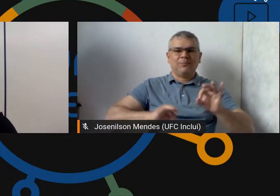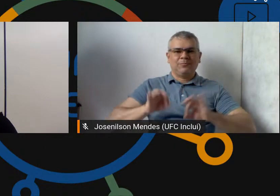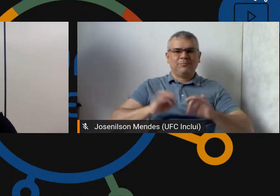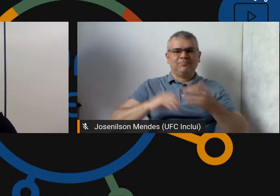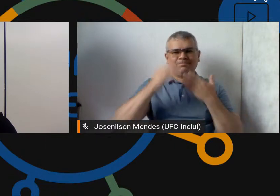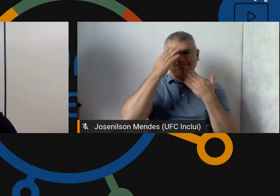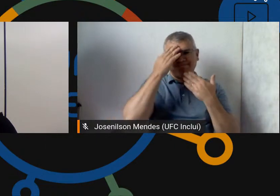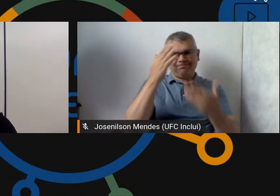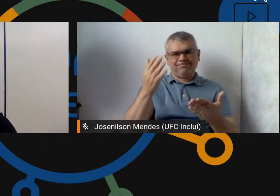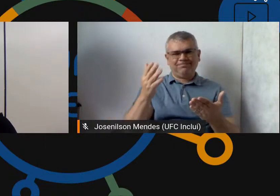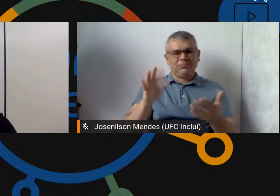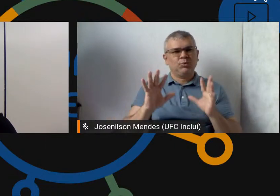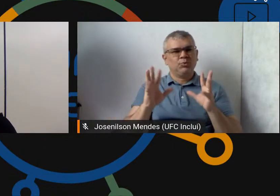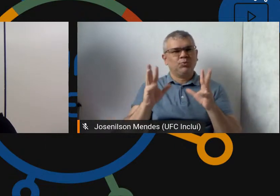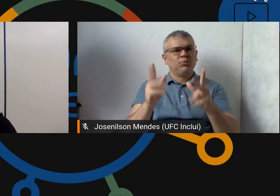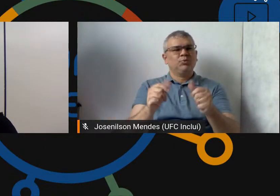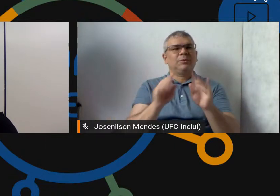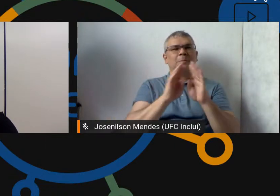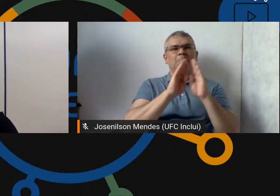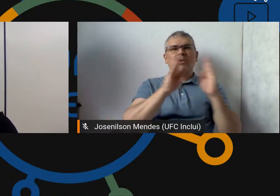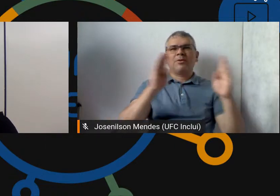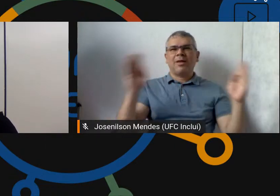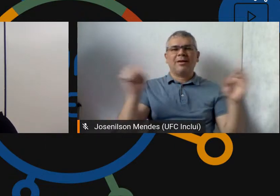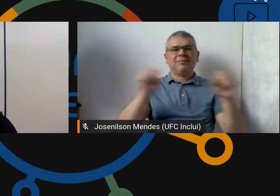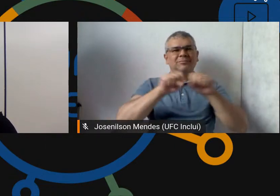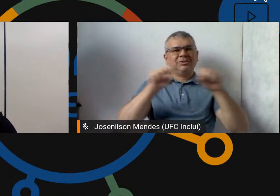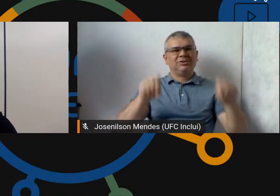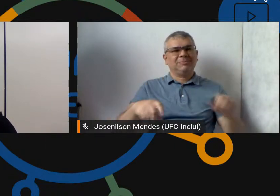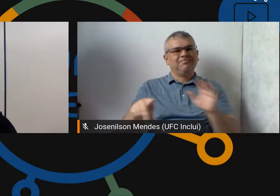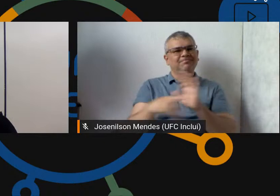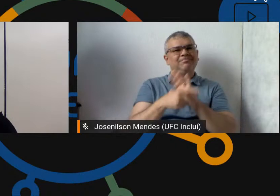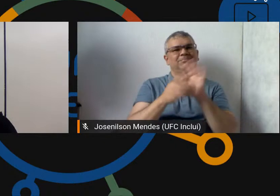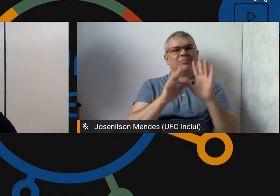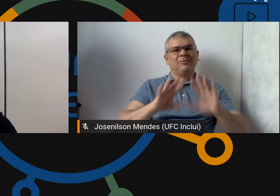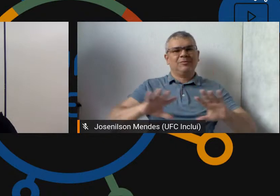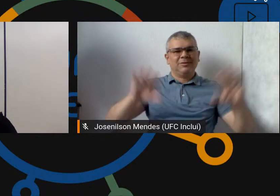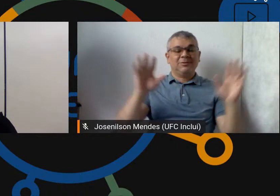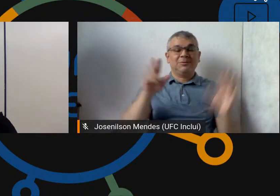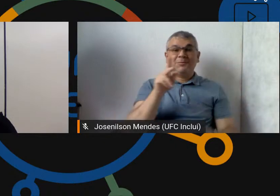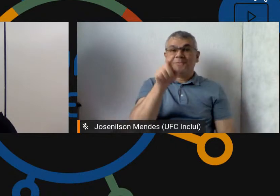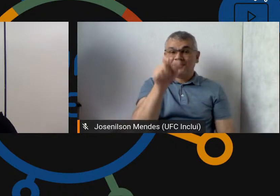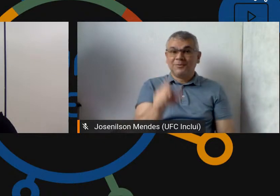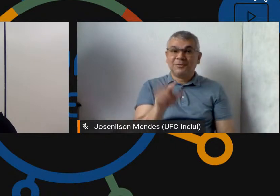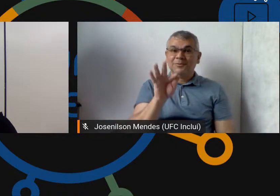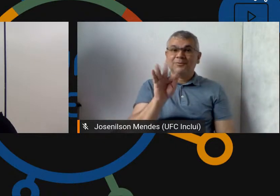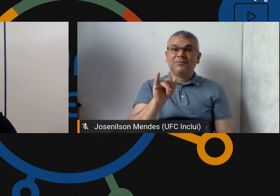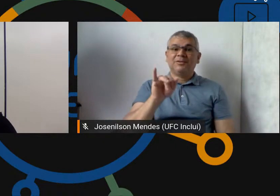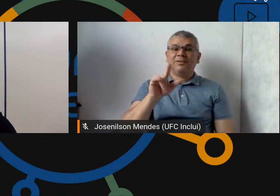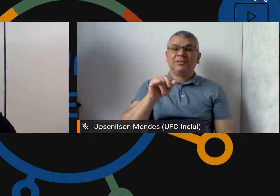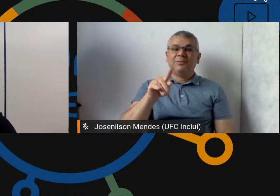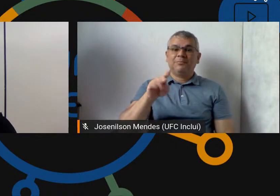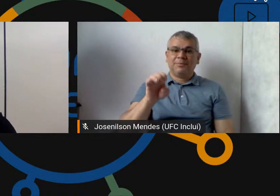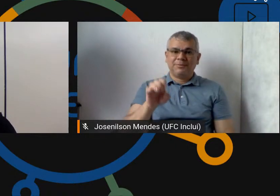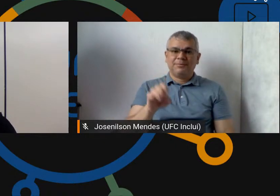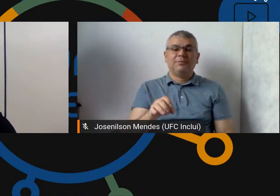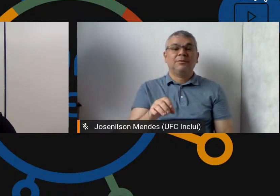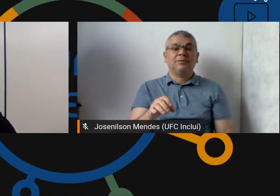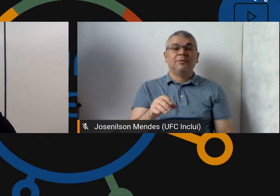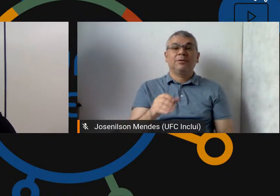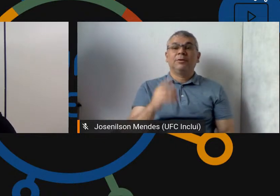UFC, na pessoa de Felipe Ferreira. Agradecemos até aqui a todos os palestrantes que